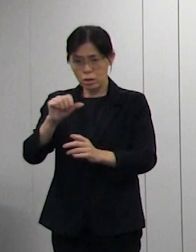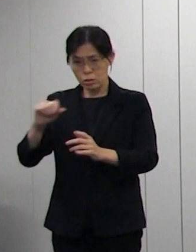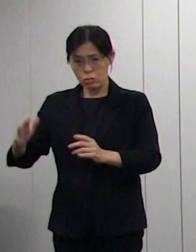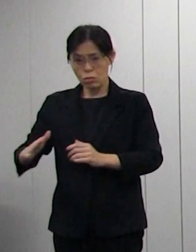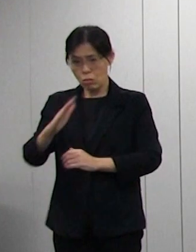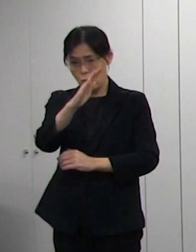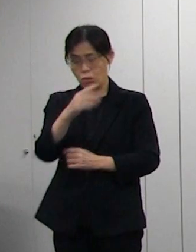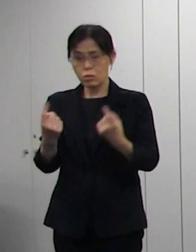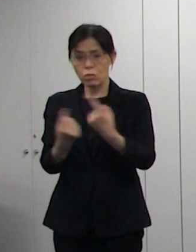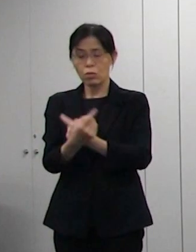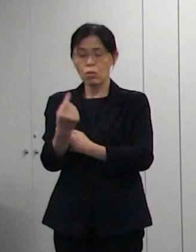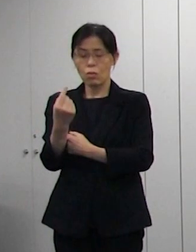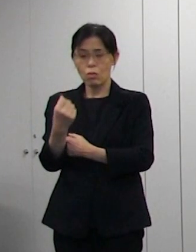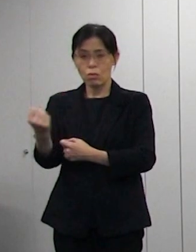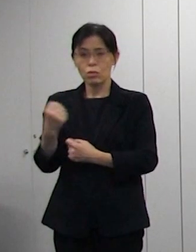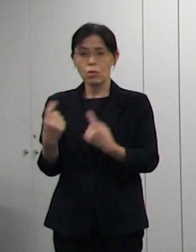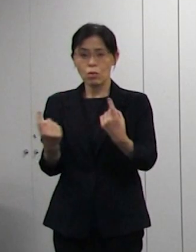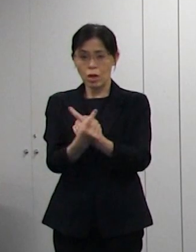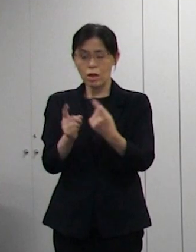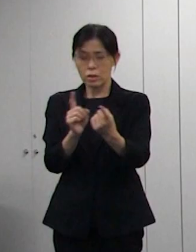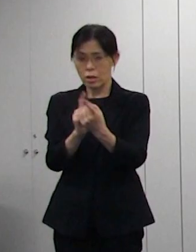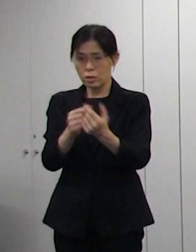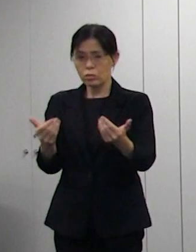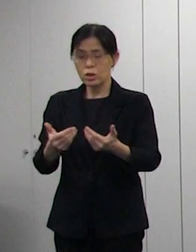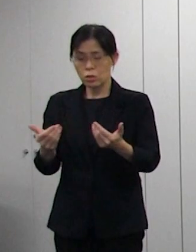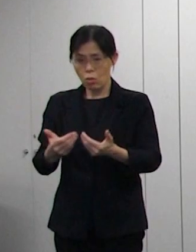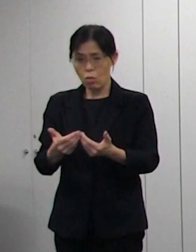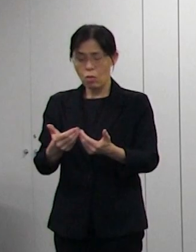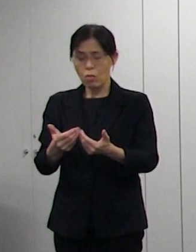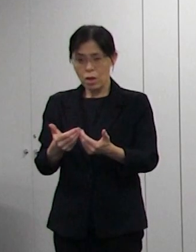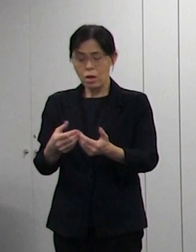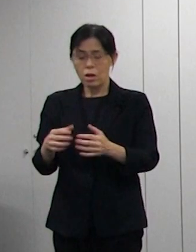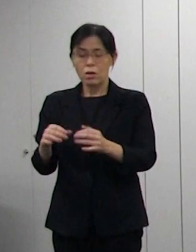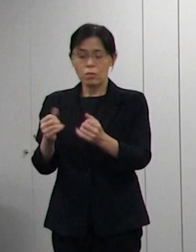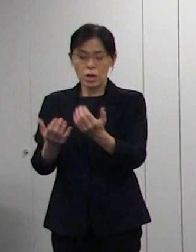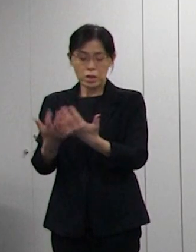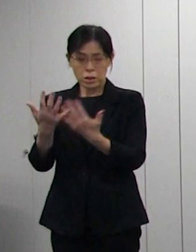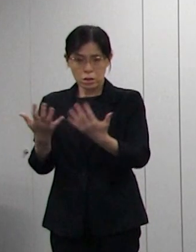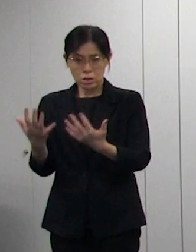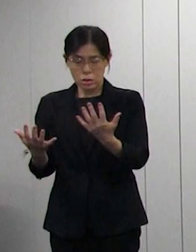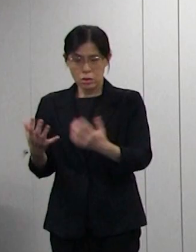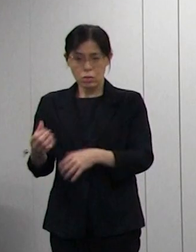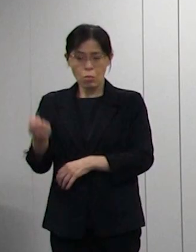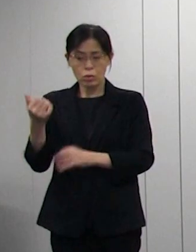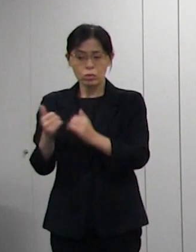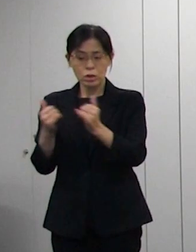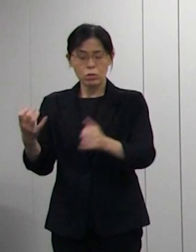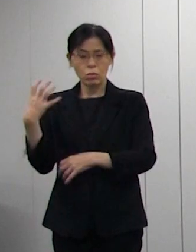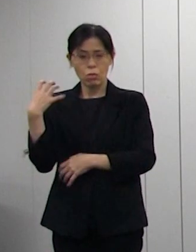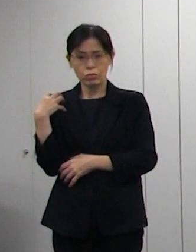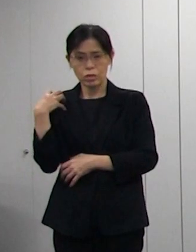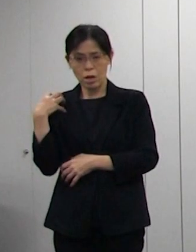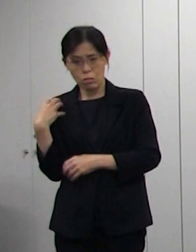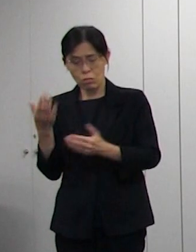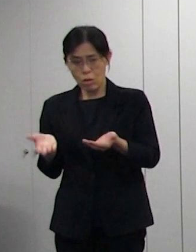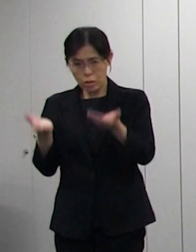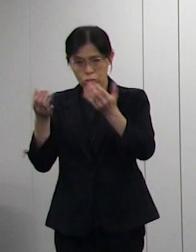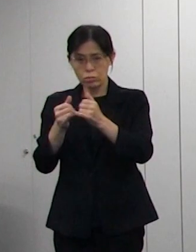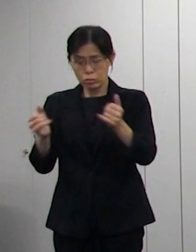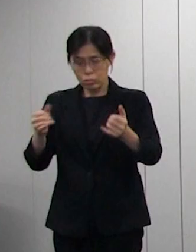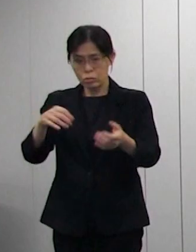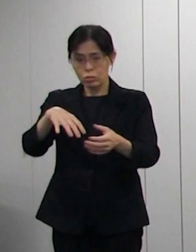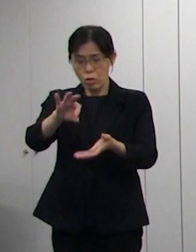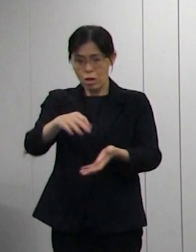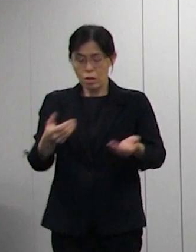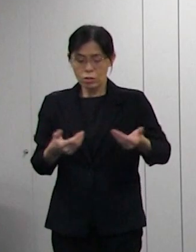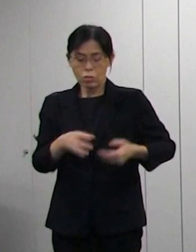対策事業については、森林所有者の負担軽減や作業員の収入の引き上げのため、県と連